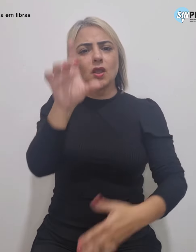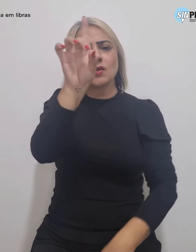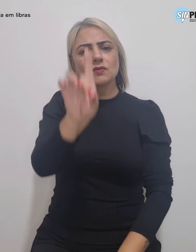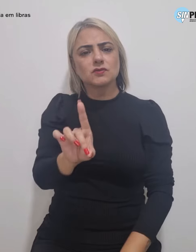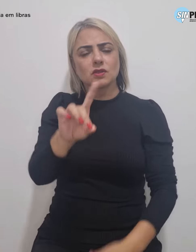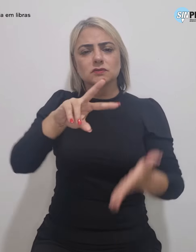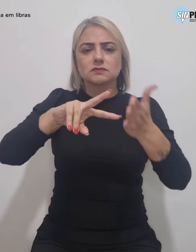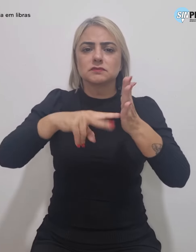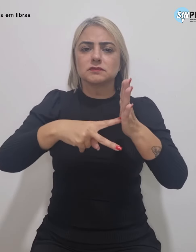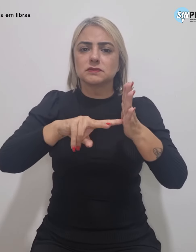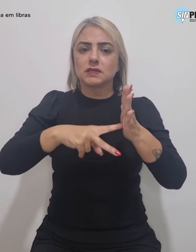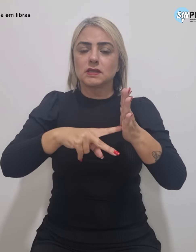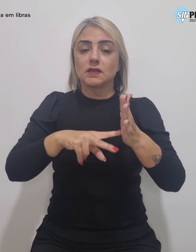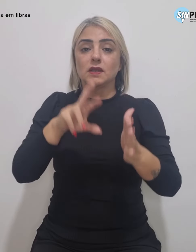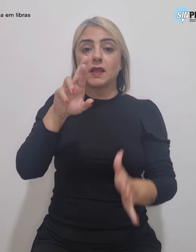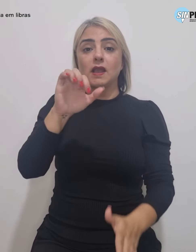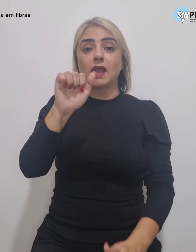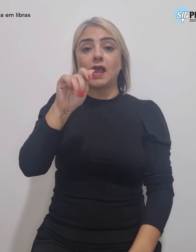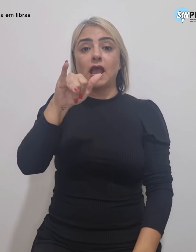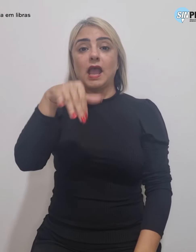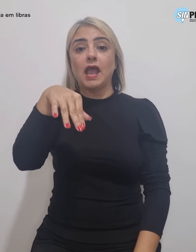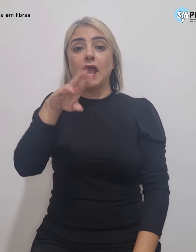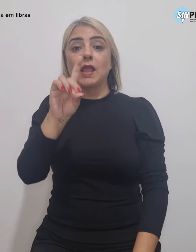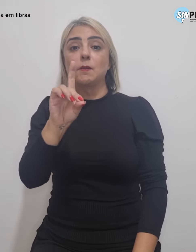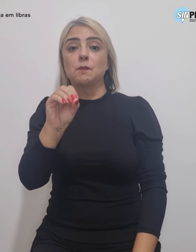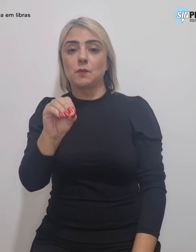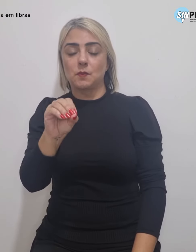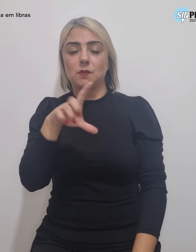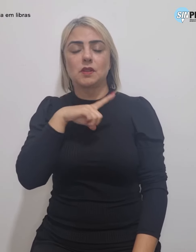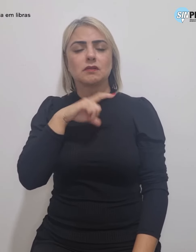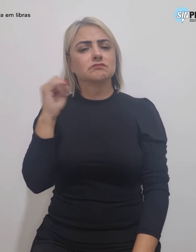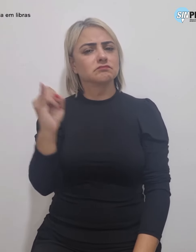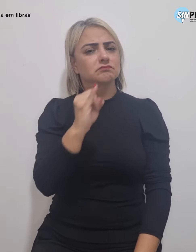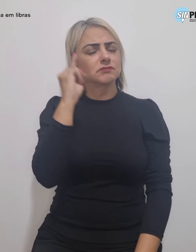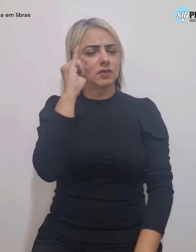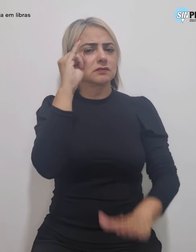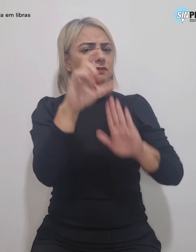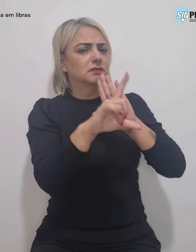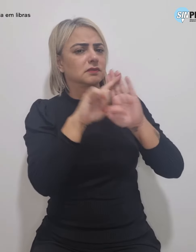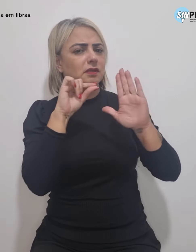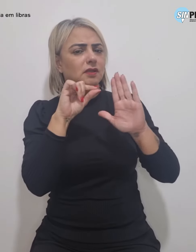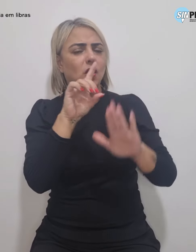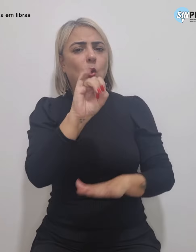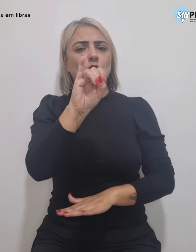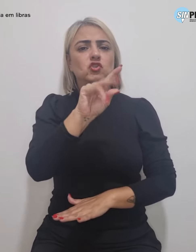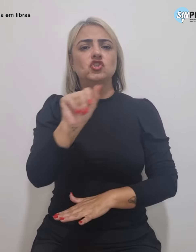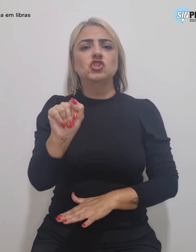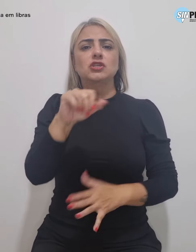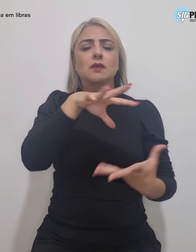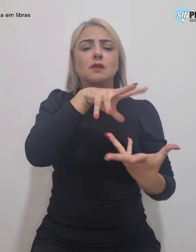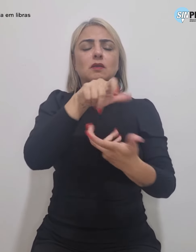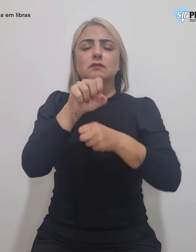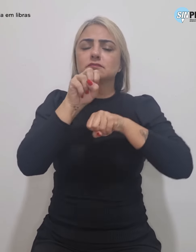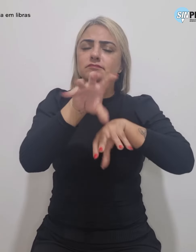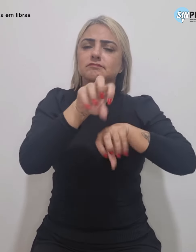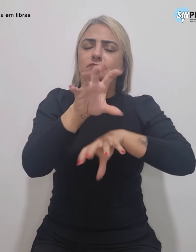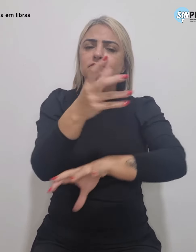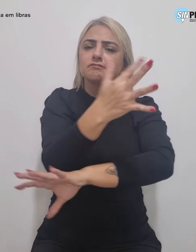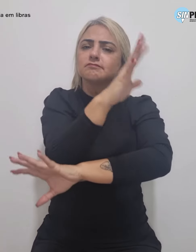Sindicato, Raimundo Camir. Importante destacar que o Dia Mundial da Educação Ambiental é